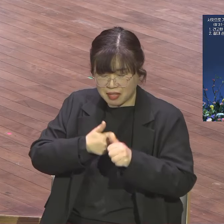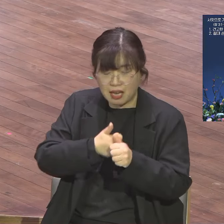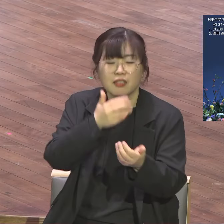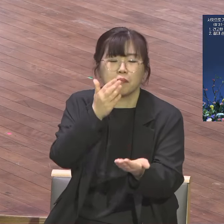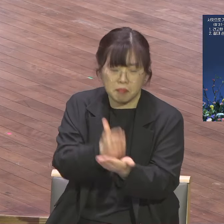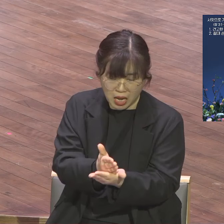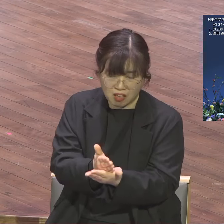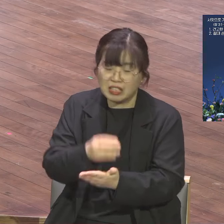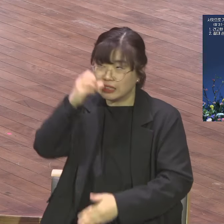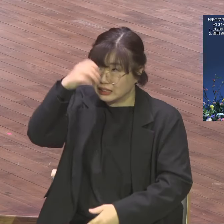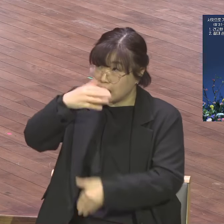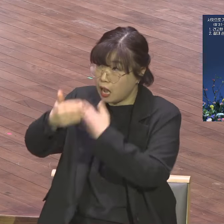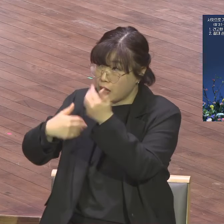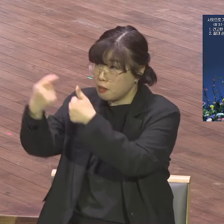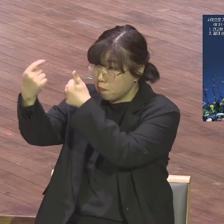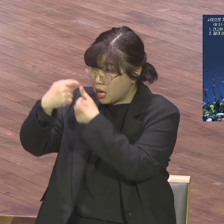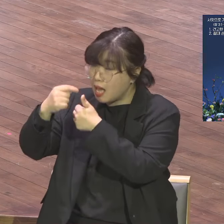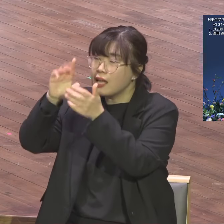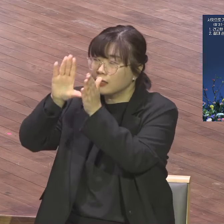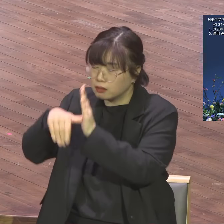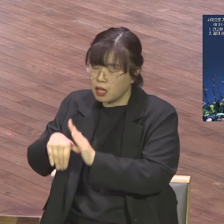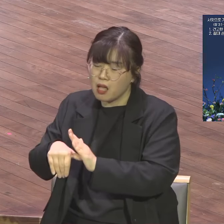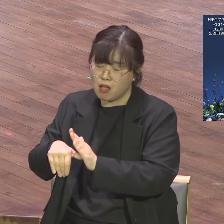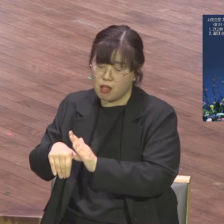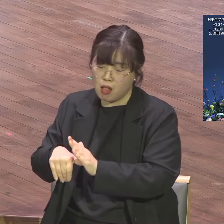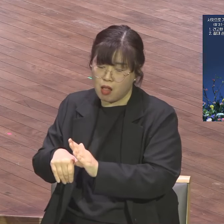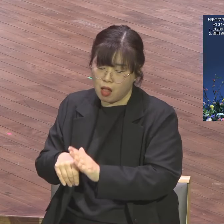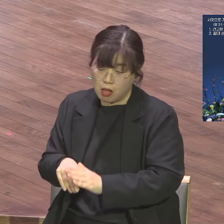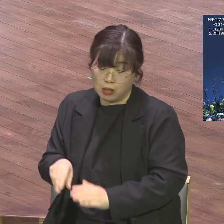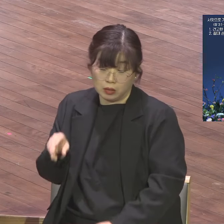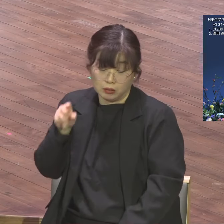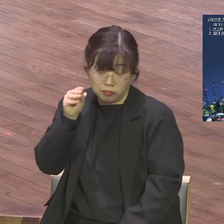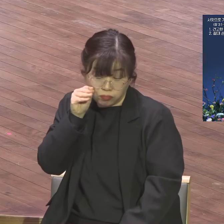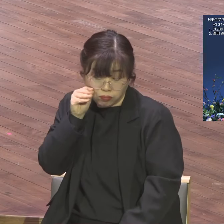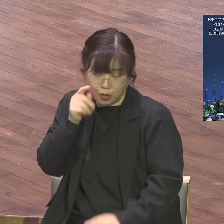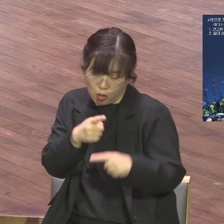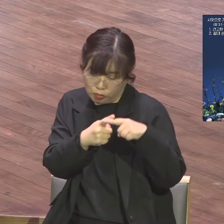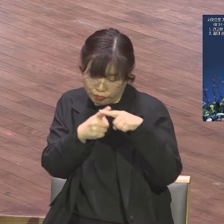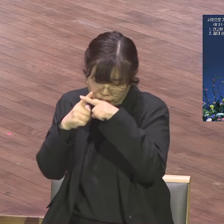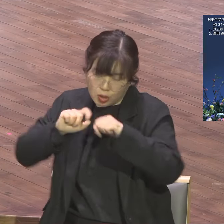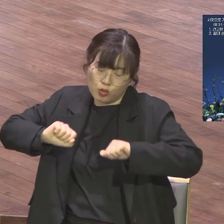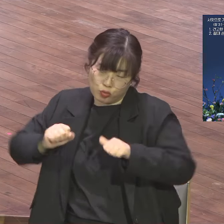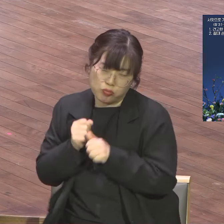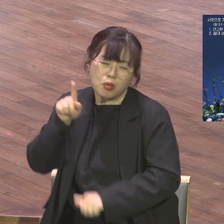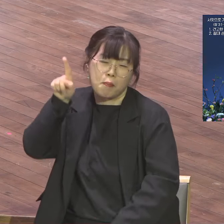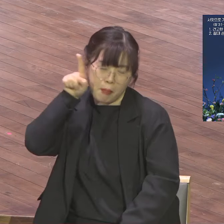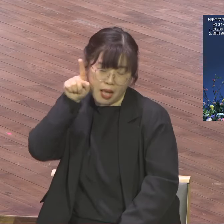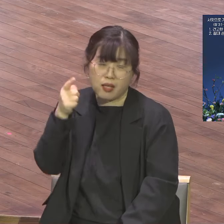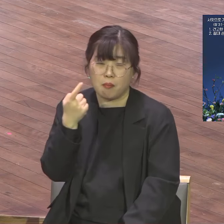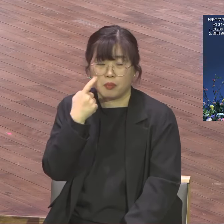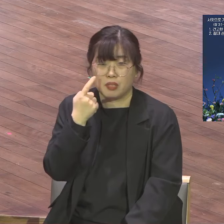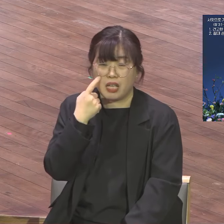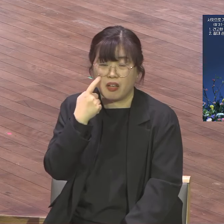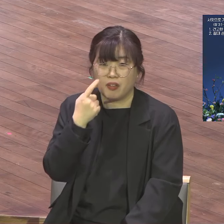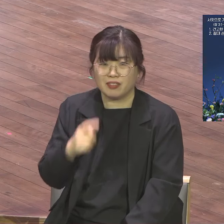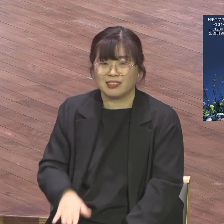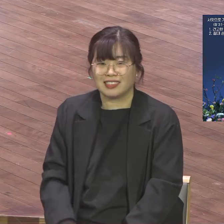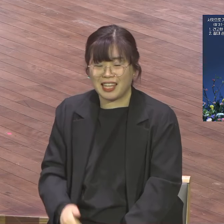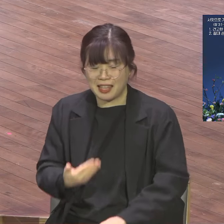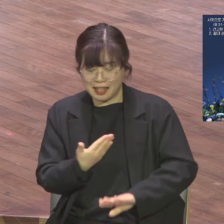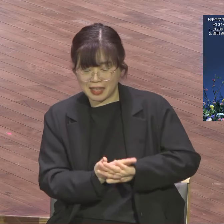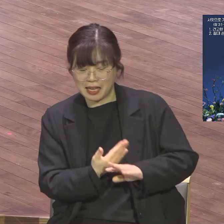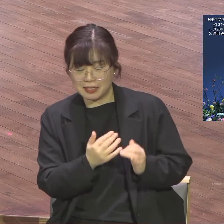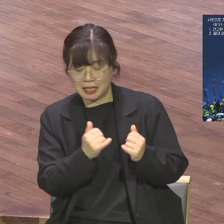실제로 보면 스스로 지혜롭게 여기지 말지어다 그래. 스스로 지혜롭게 내가 남들보다 머리가